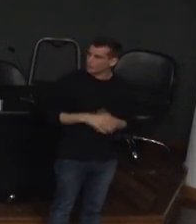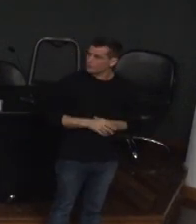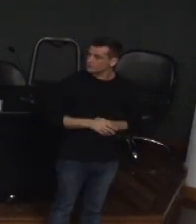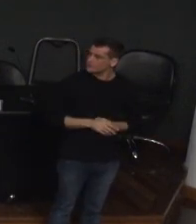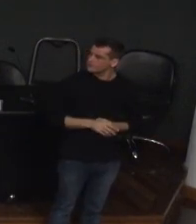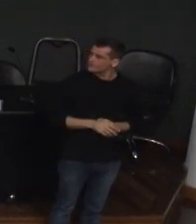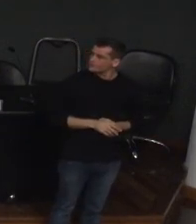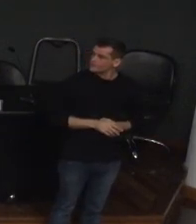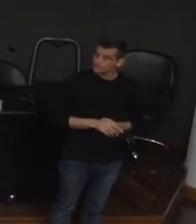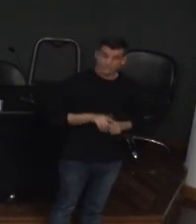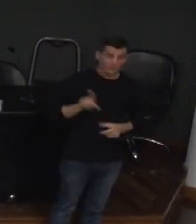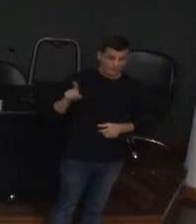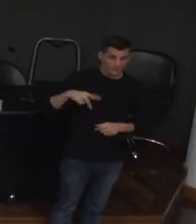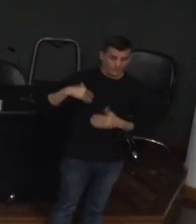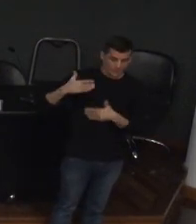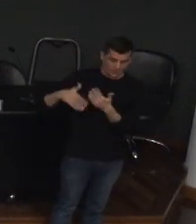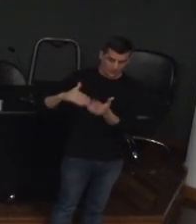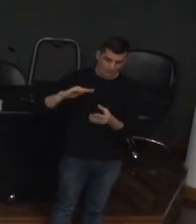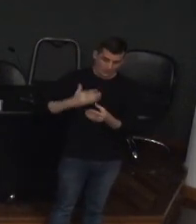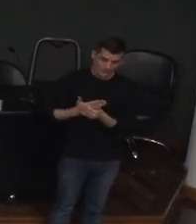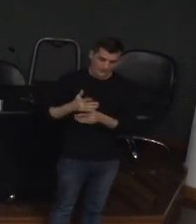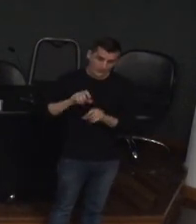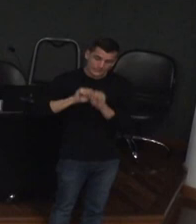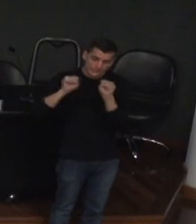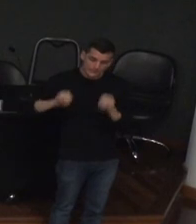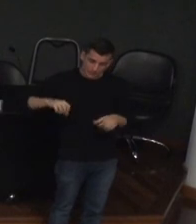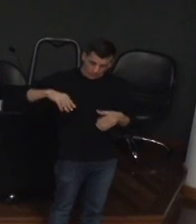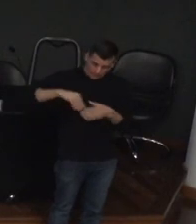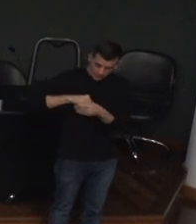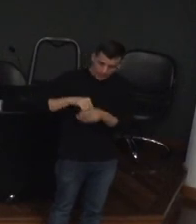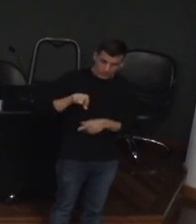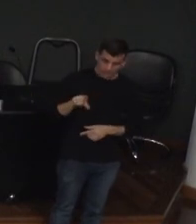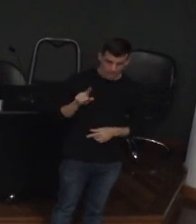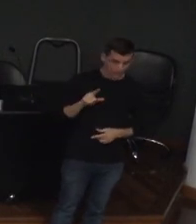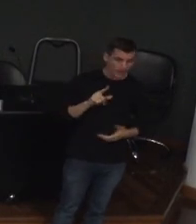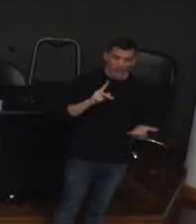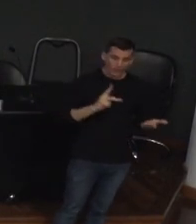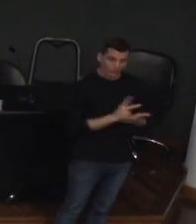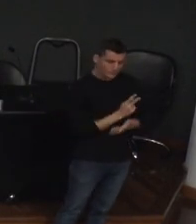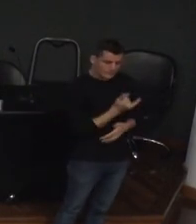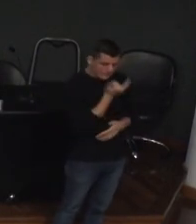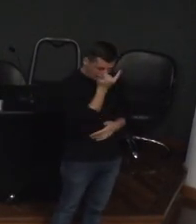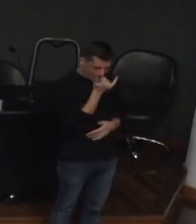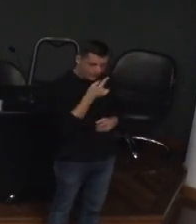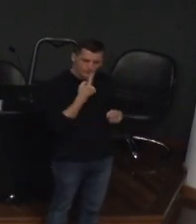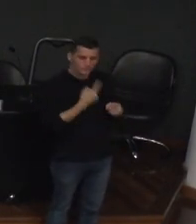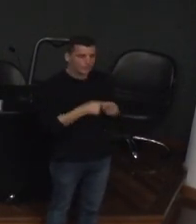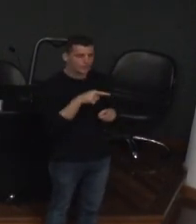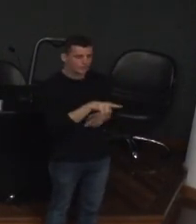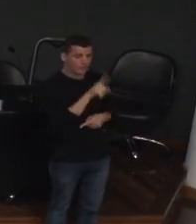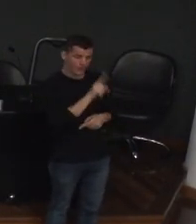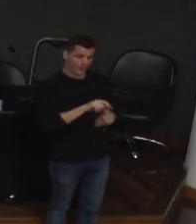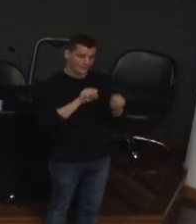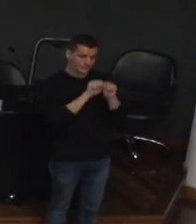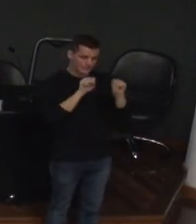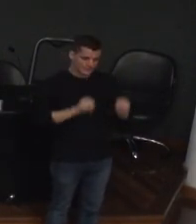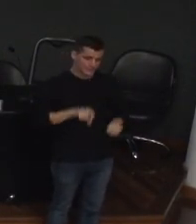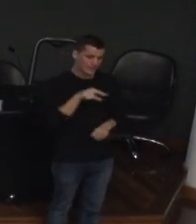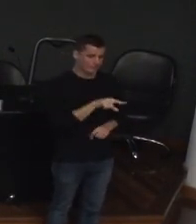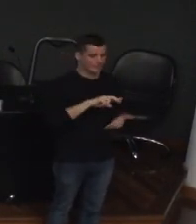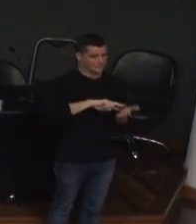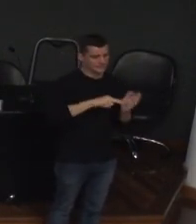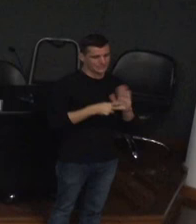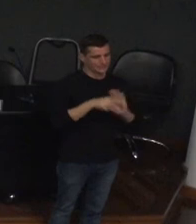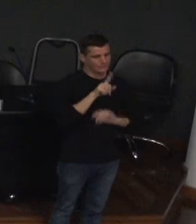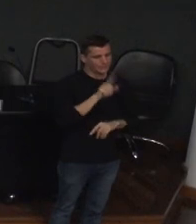Sim. Então, aqui é interessante, porque aqui a causa do evento de risco do processo é um ativo. Sim. Então, olha que interessante. Como a gente identificou